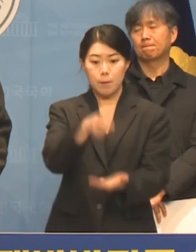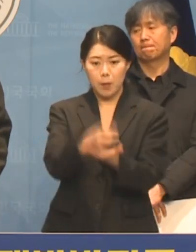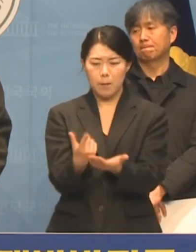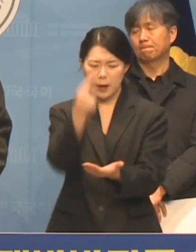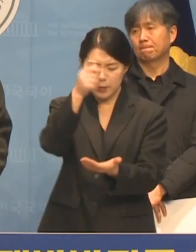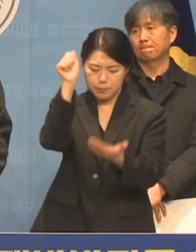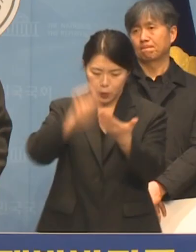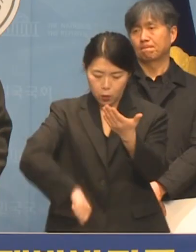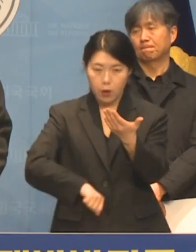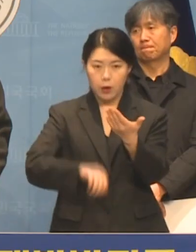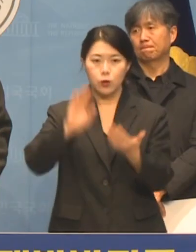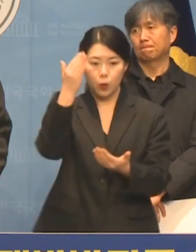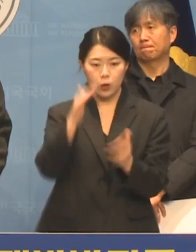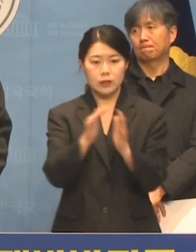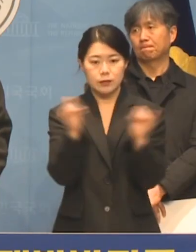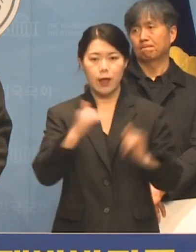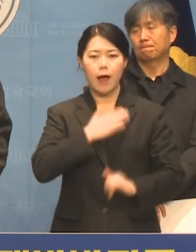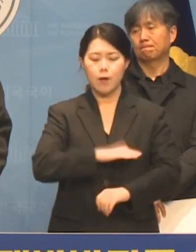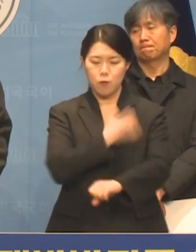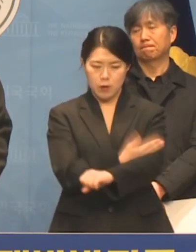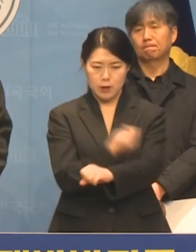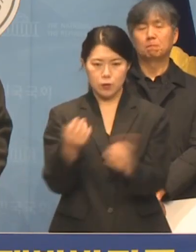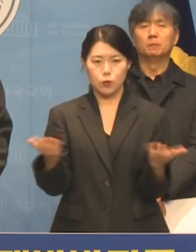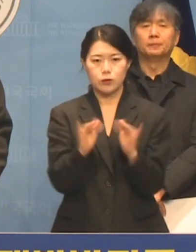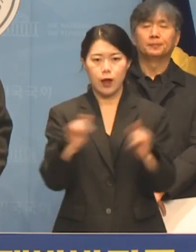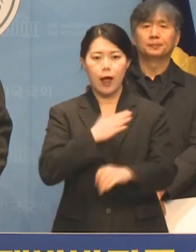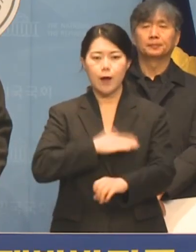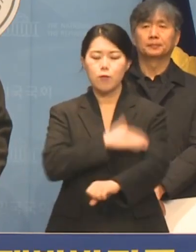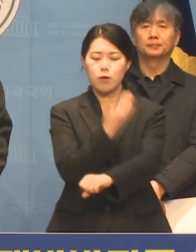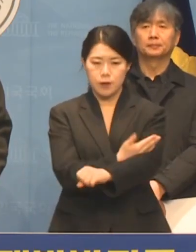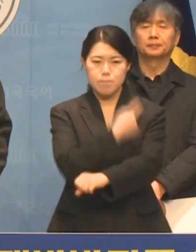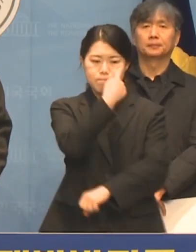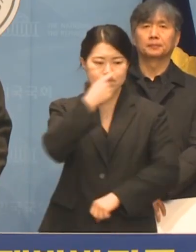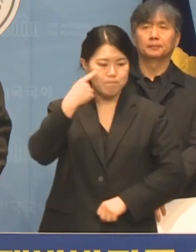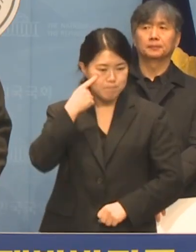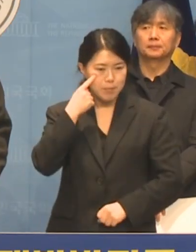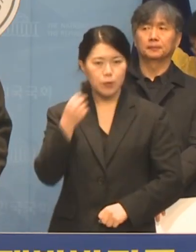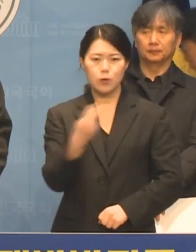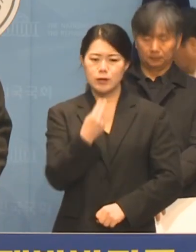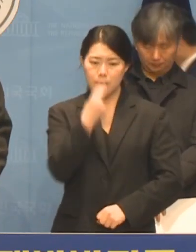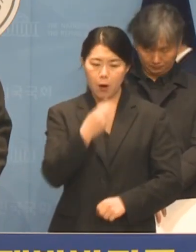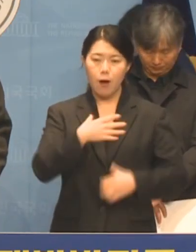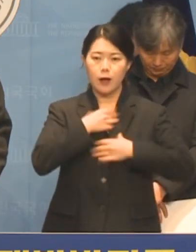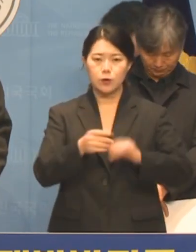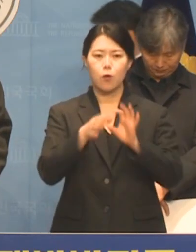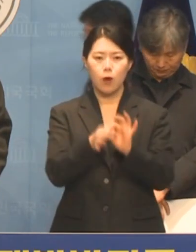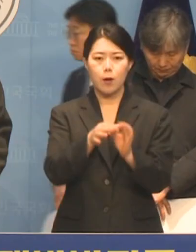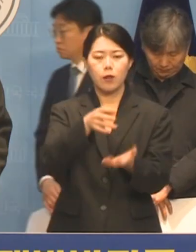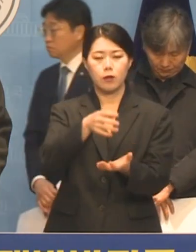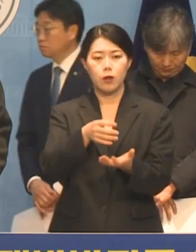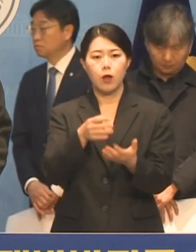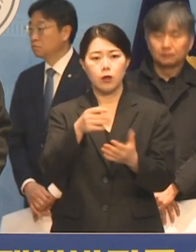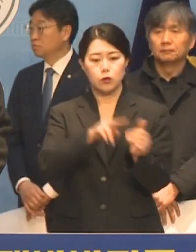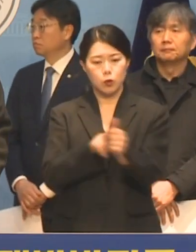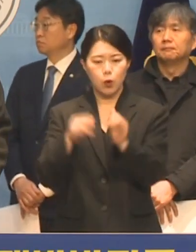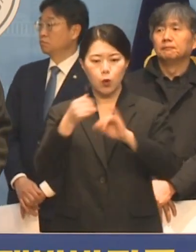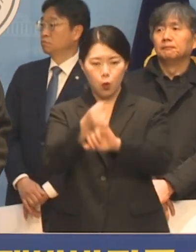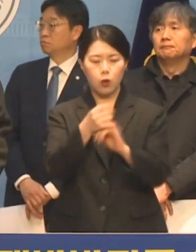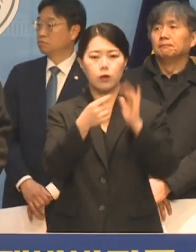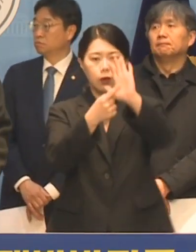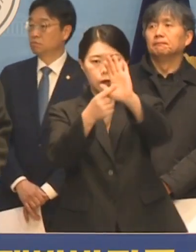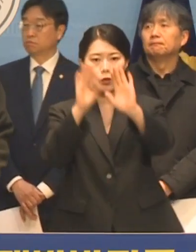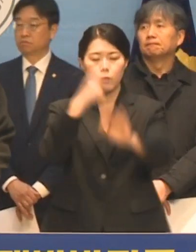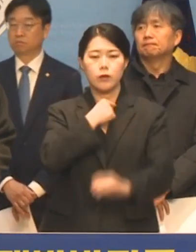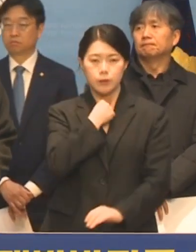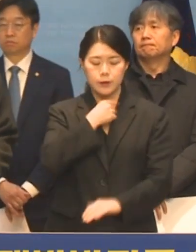조속하게 통과가 되어서 시민의 알 권리, 노동자의 알 권리가 보장받는 생명과 안전과 관련된 정보들이 숨겨지지 않는 그런 사회가 되었으면